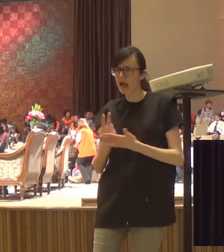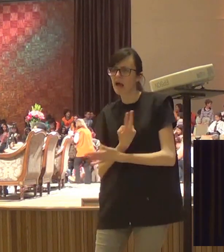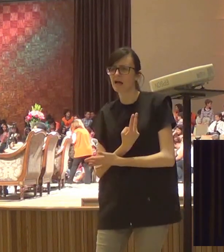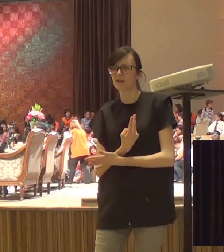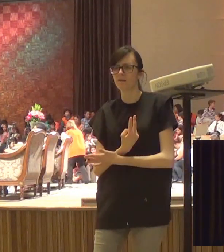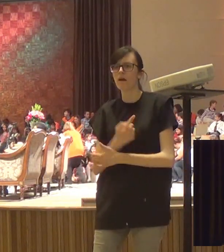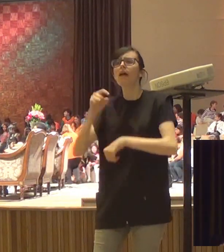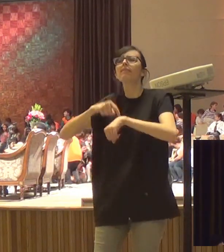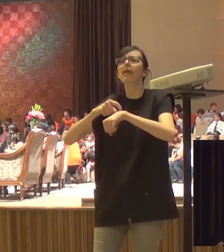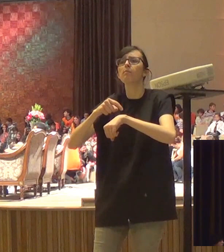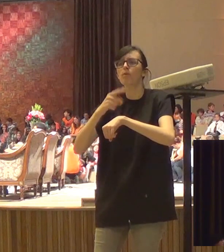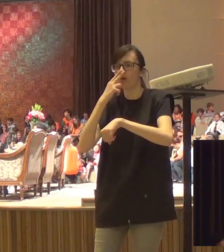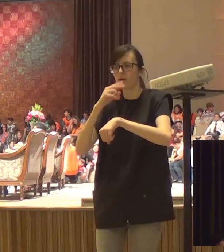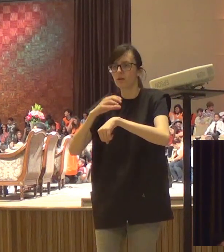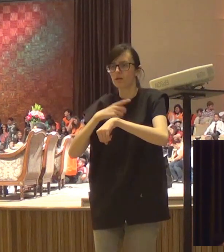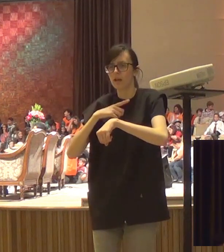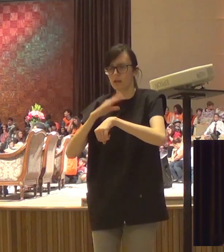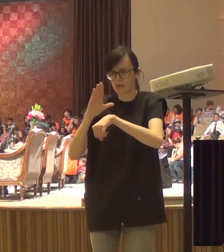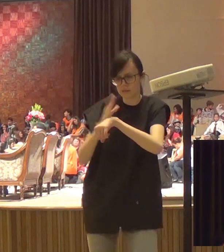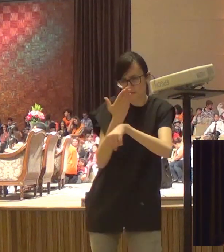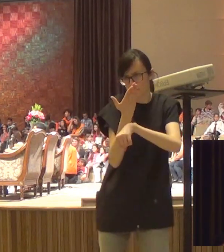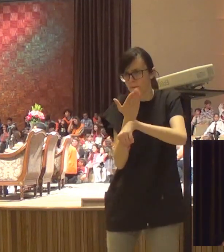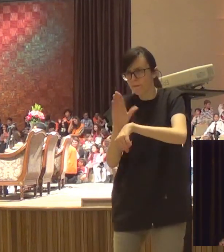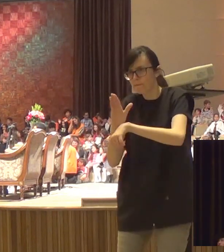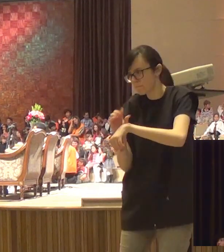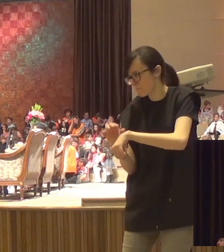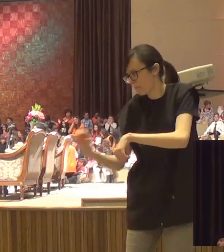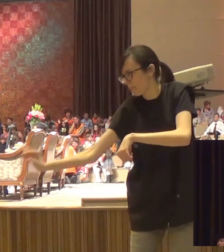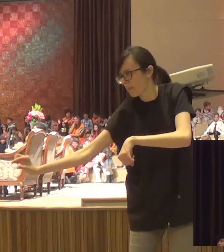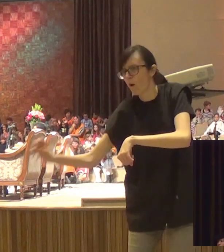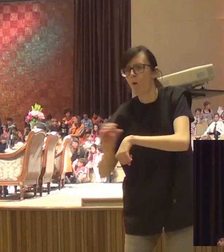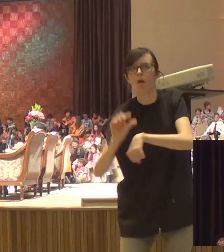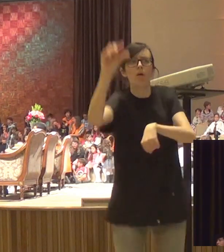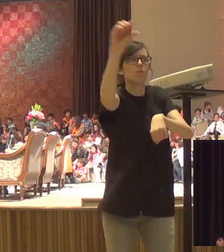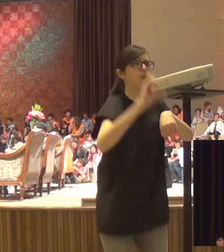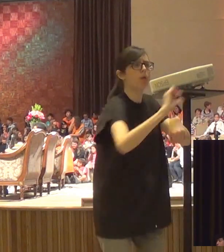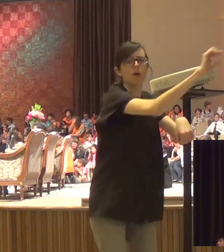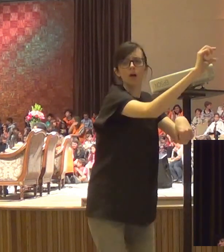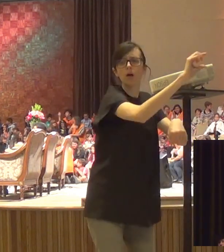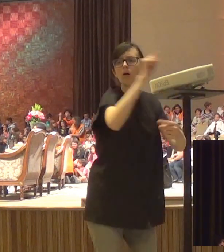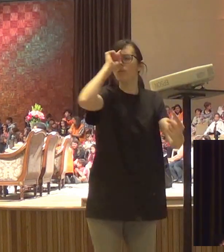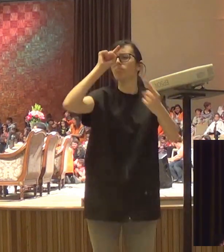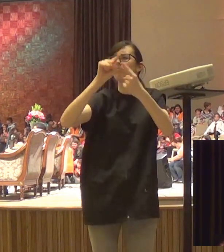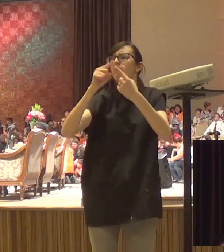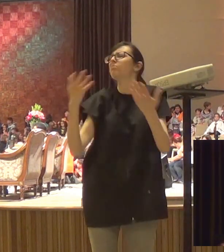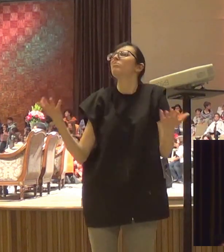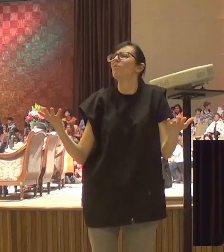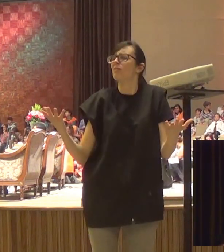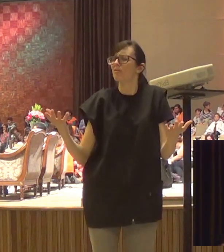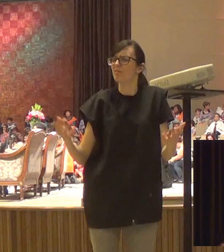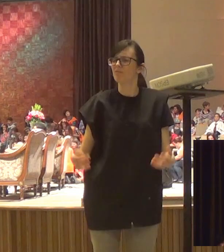energia, quanto tempo você tem investido nisso? Quantos sonhos, quantas metas você tem nessa direção?